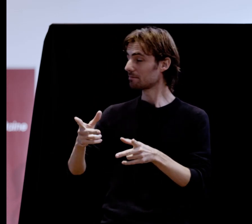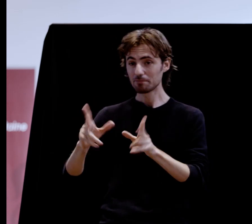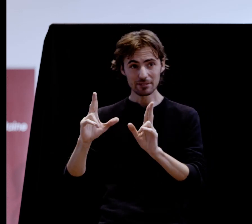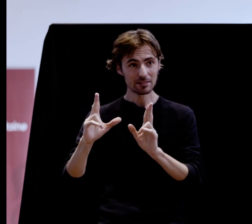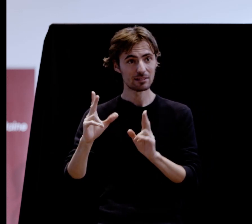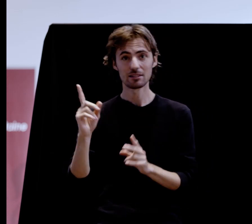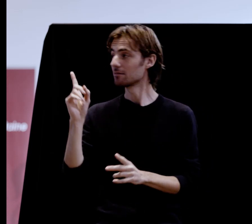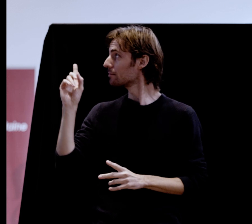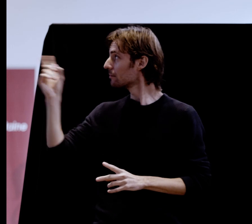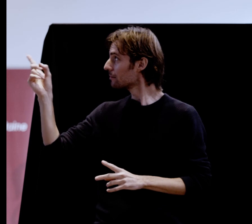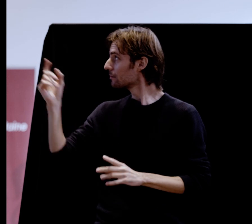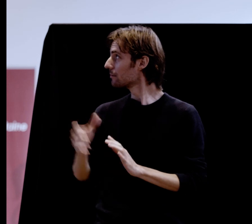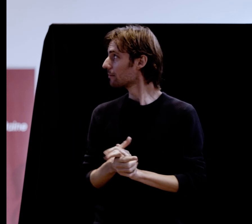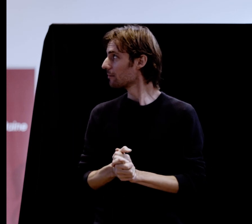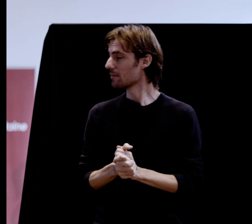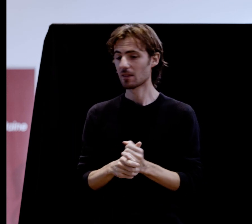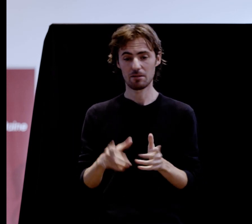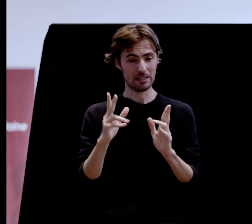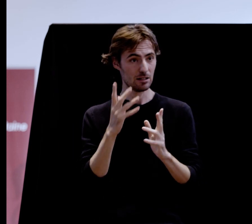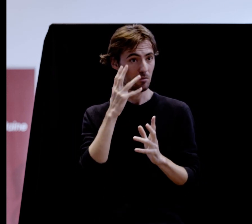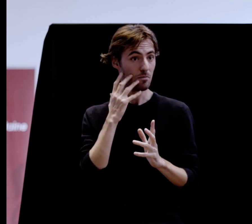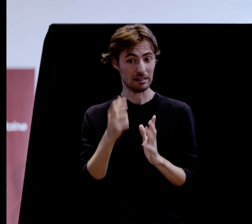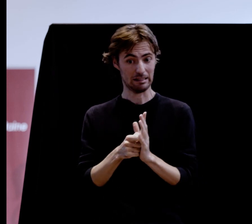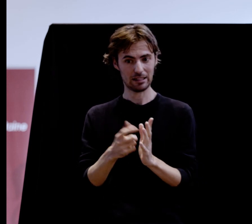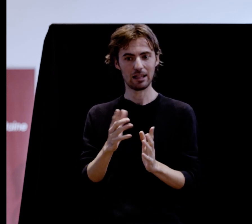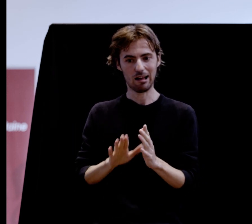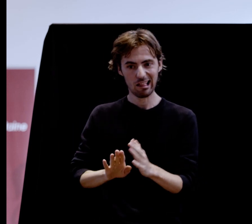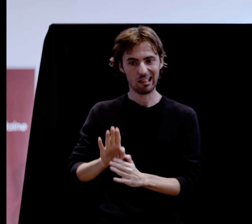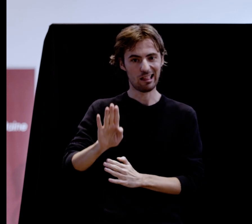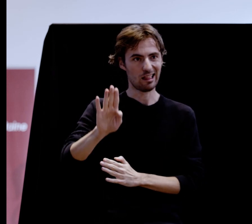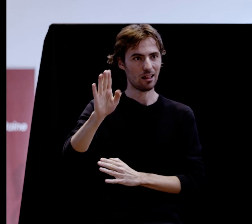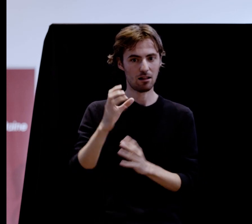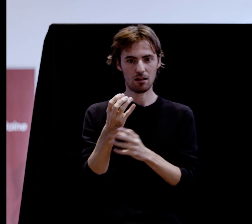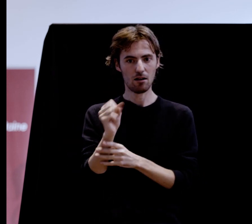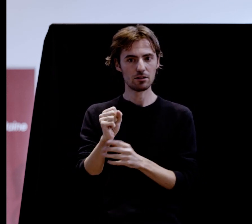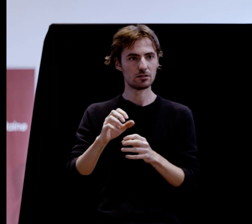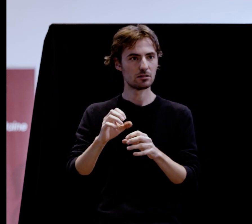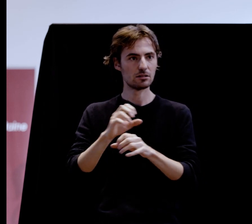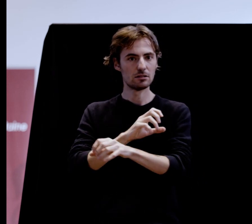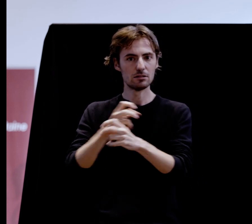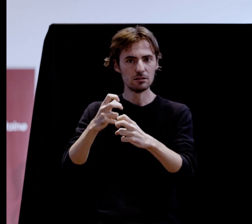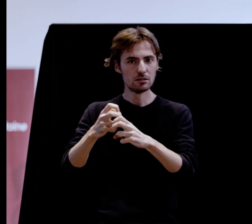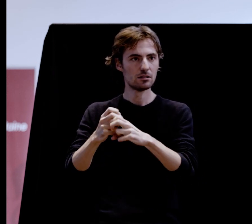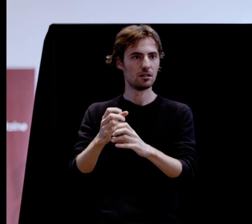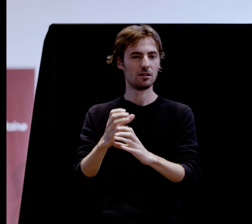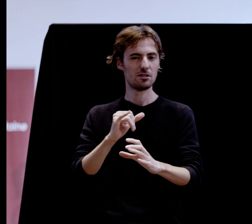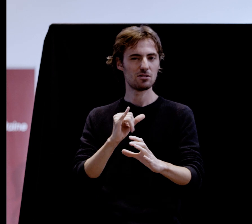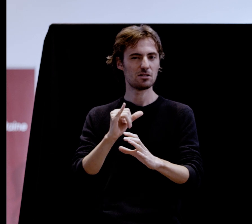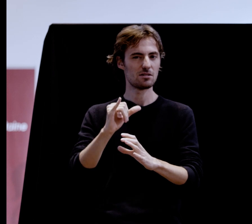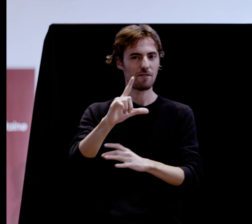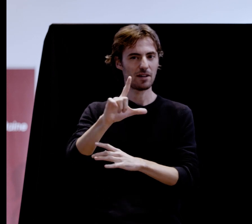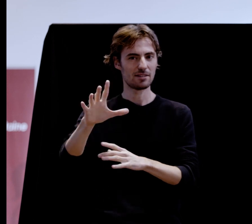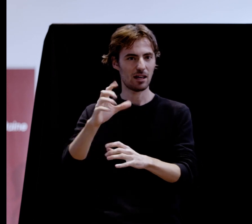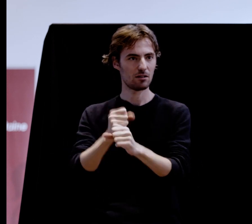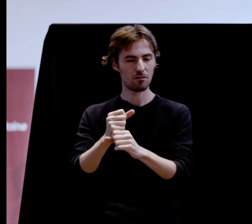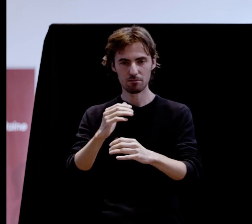minéralisation osseuse augmente de façon importante pour être maximale à l'âge de 25 ans à peu près, puis à